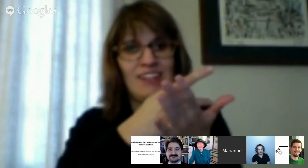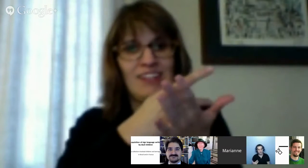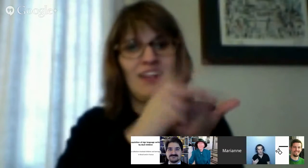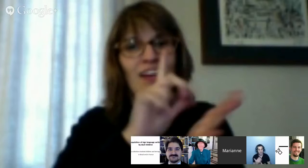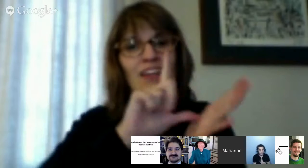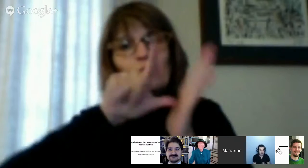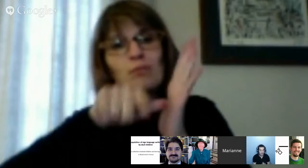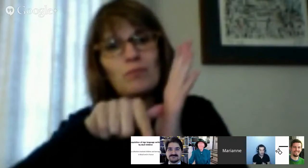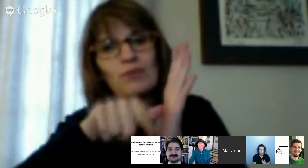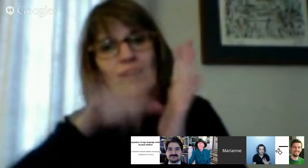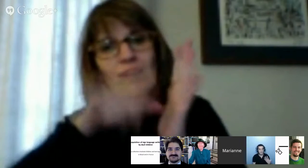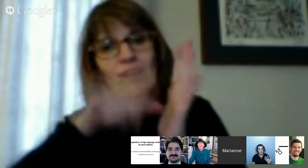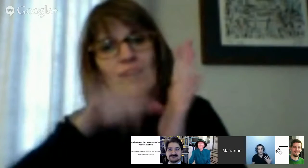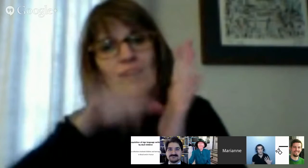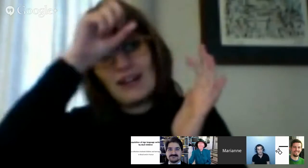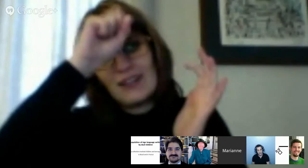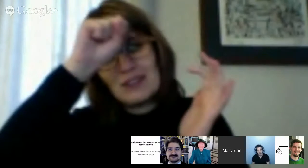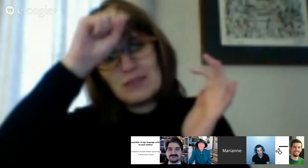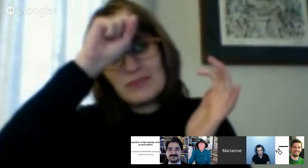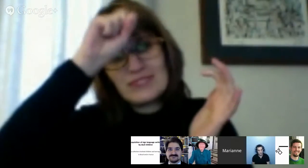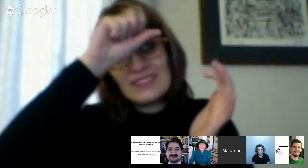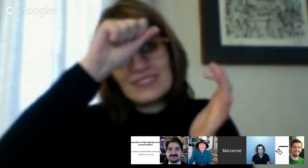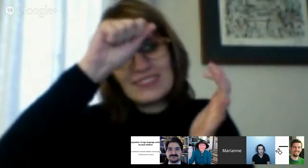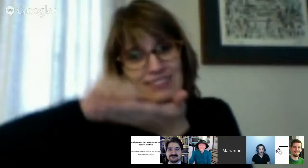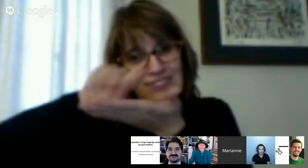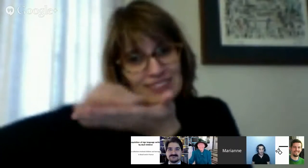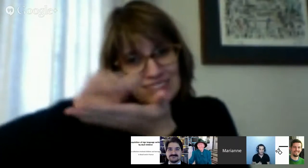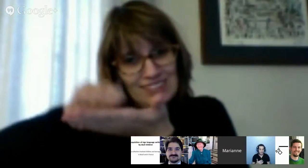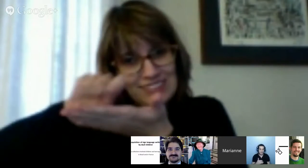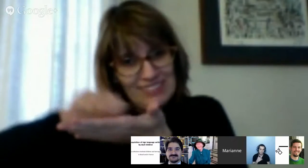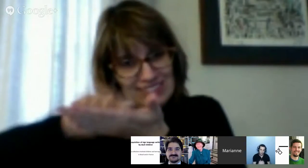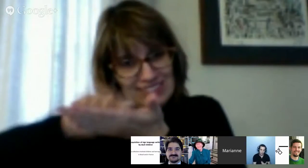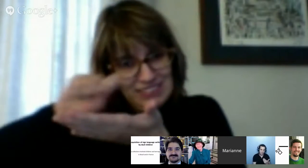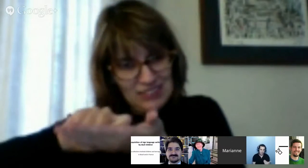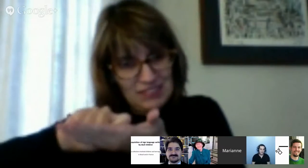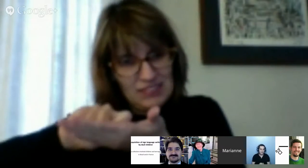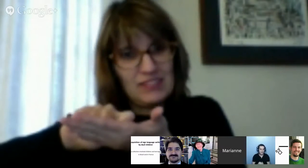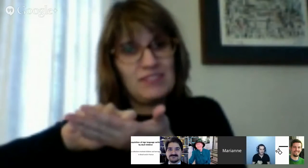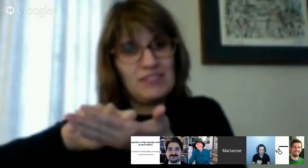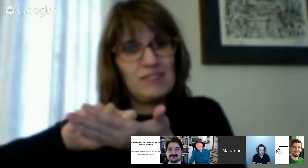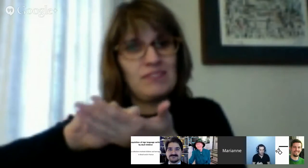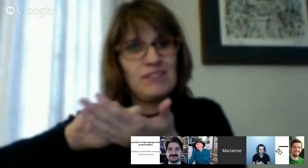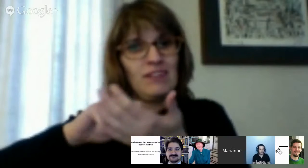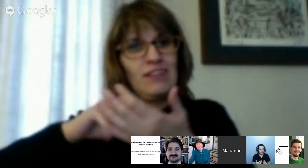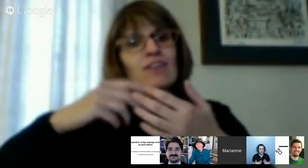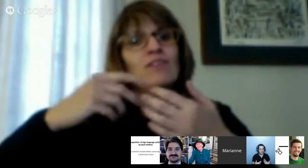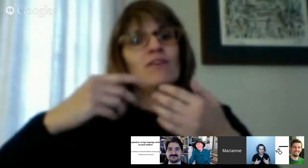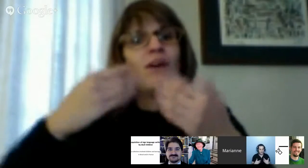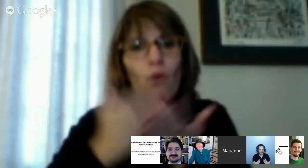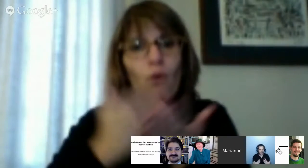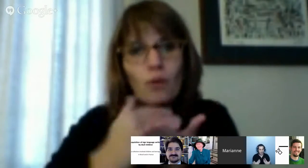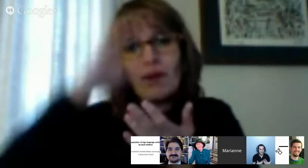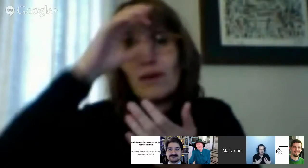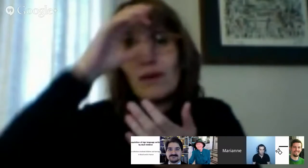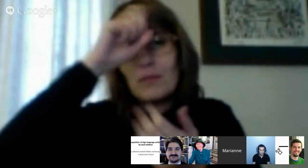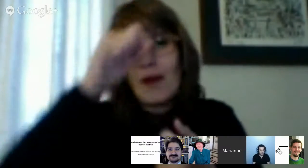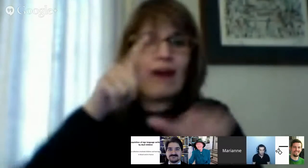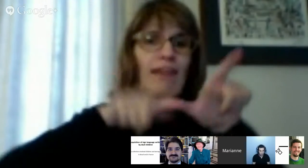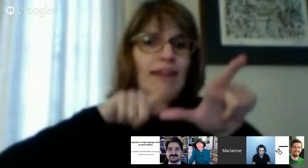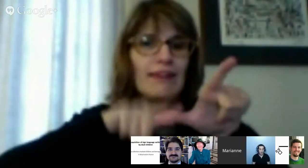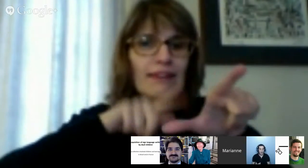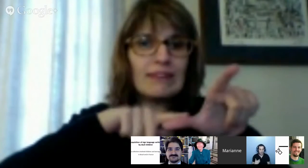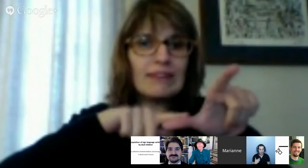através de brincadeiras, através de desenhos, elas, depois dessa interação, algo mais